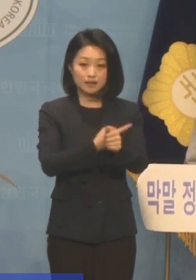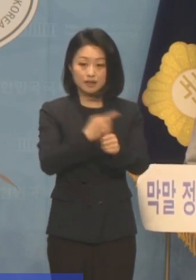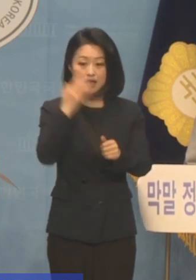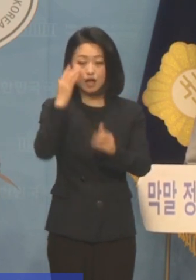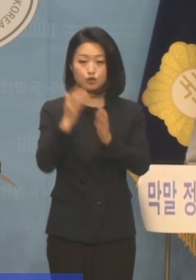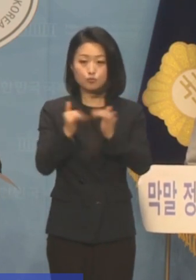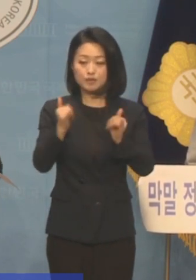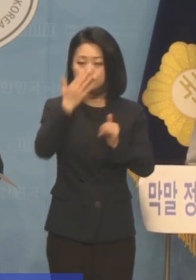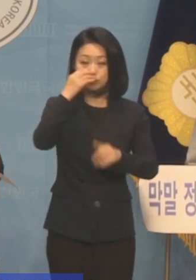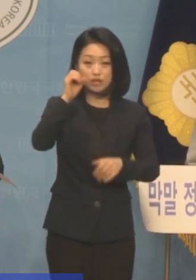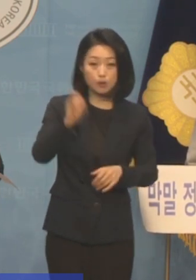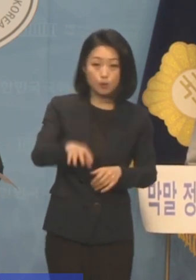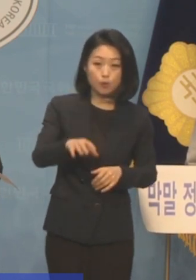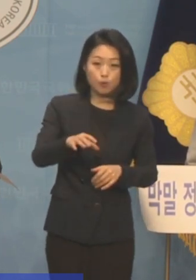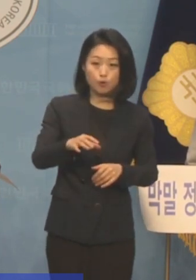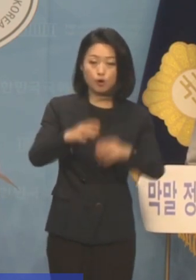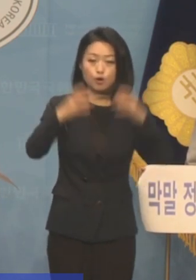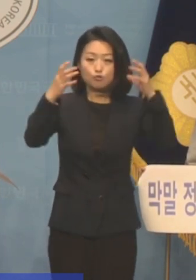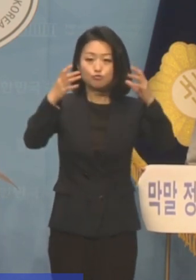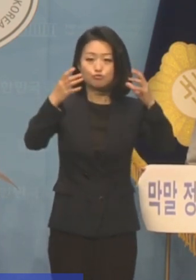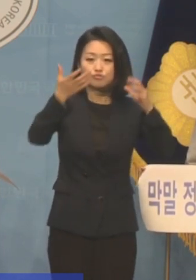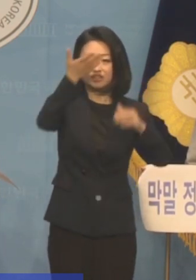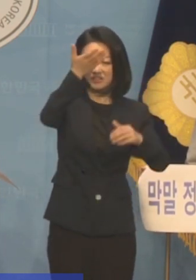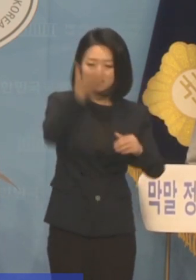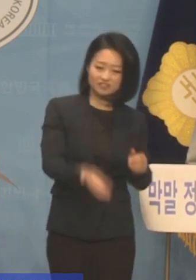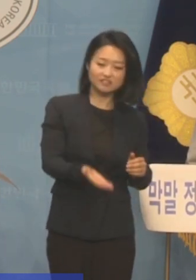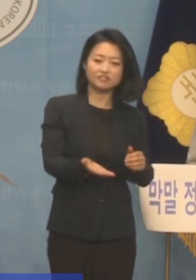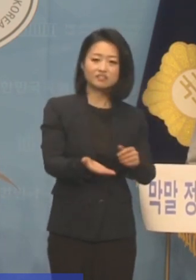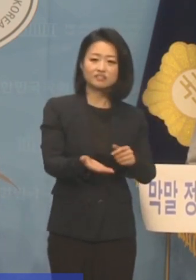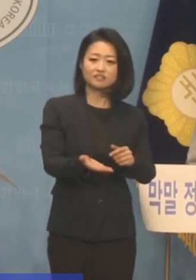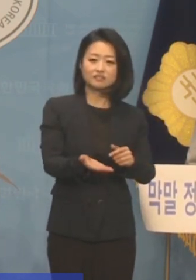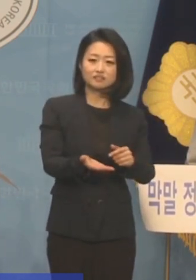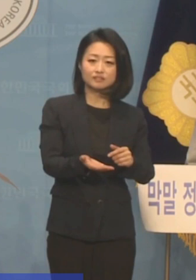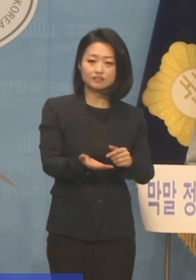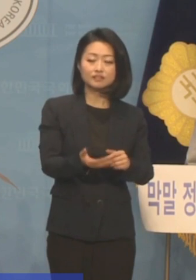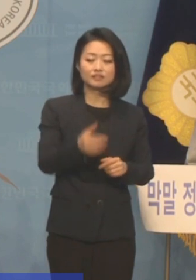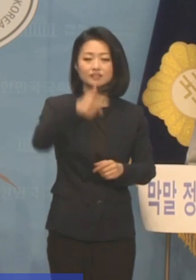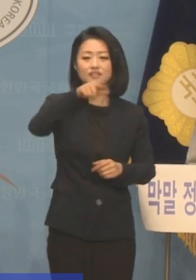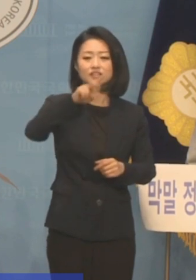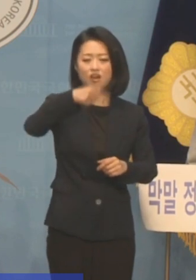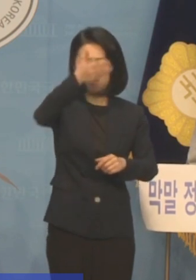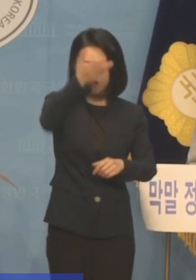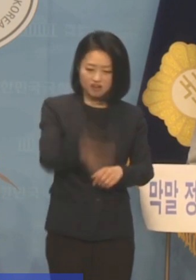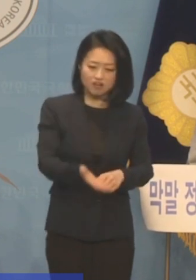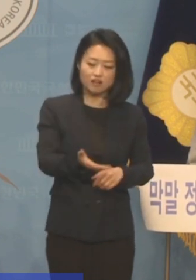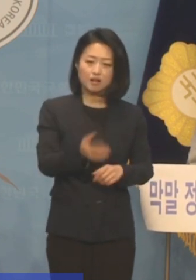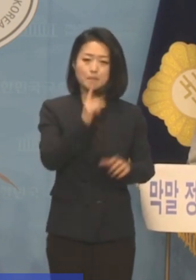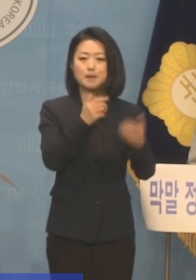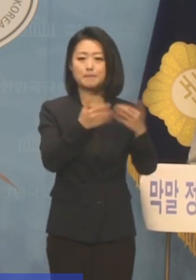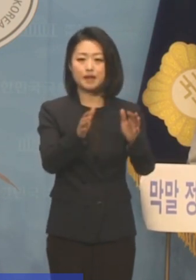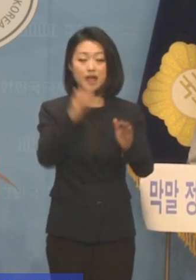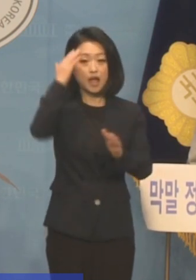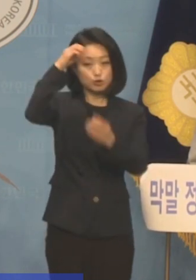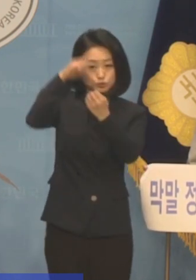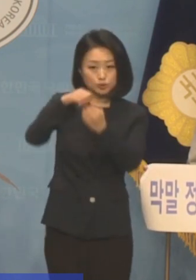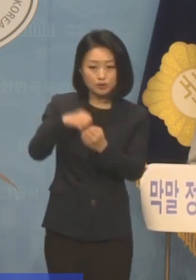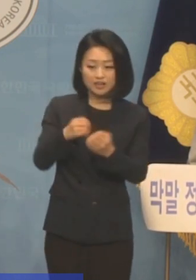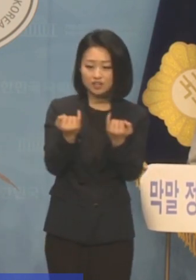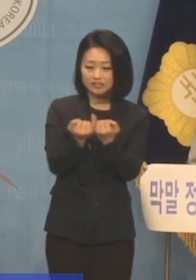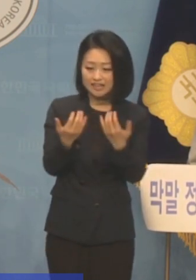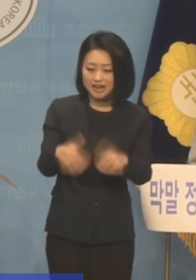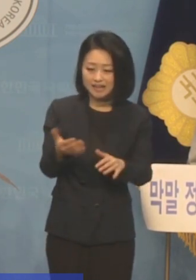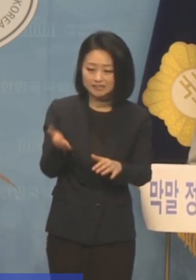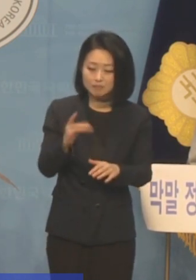우리 국민을 무시하고 국격을 떨어뜨리는 막말의 판이라 할 수 있습니다 우리 속담에 여자는